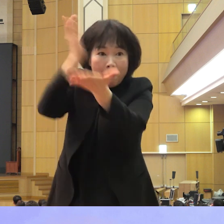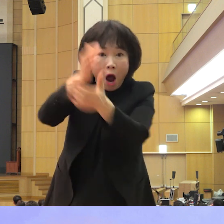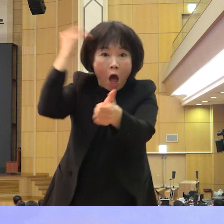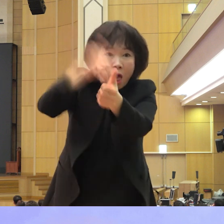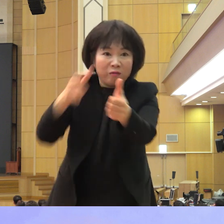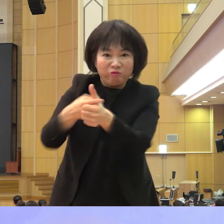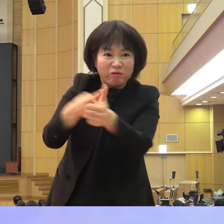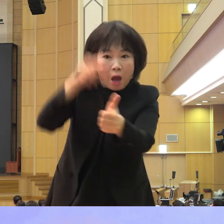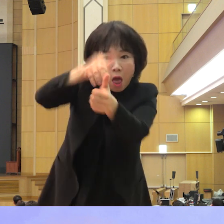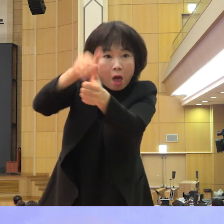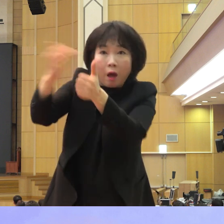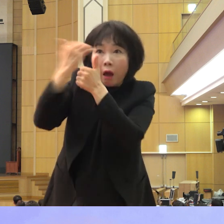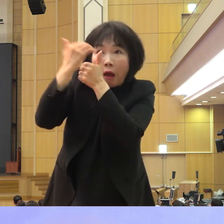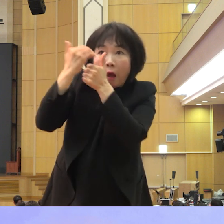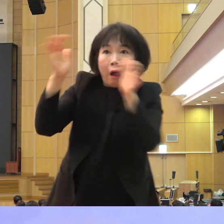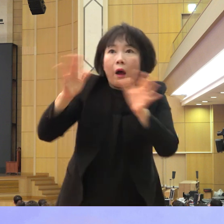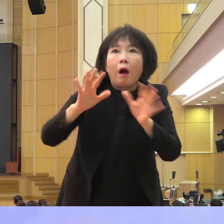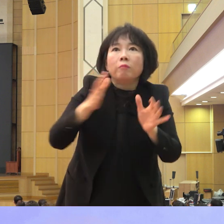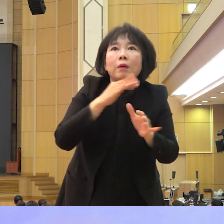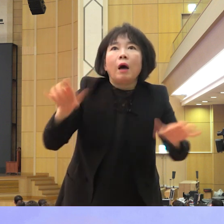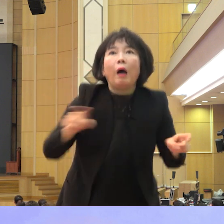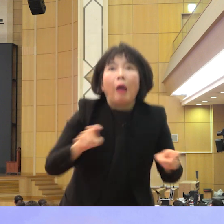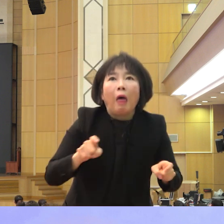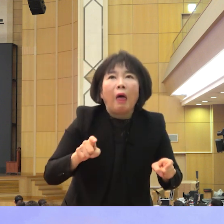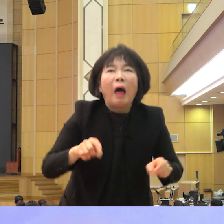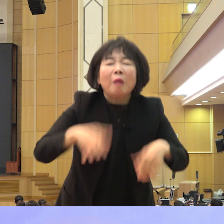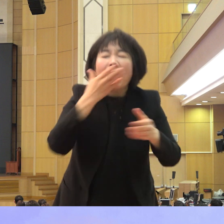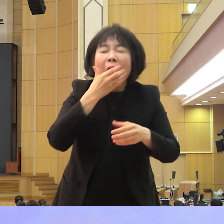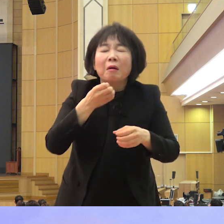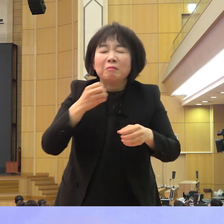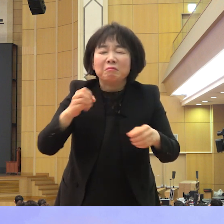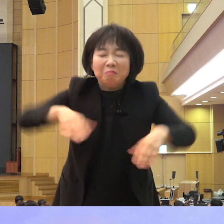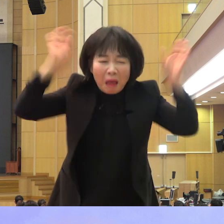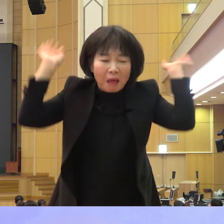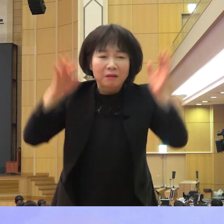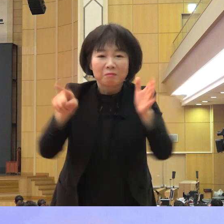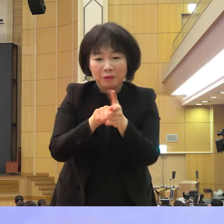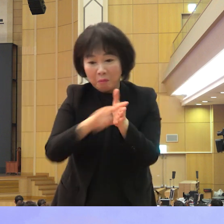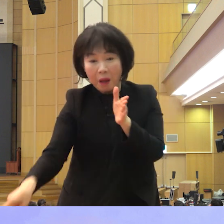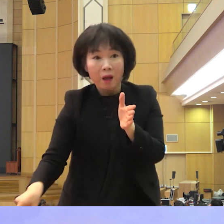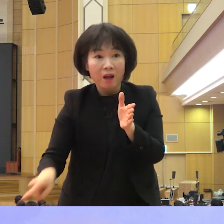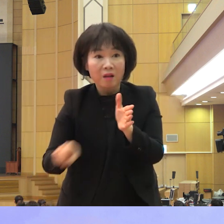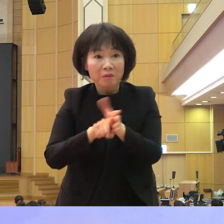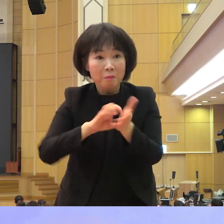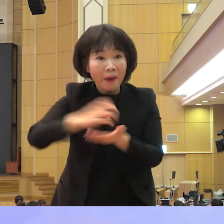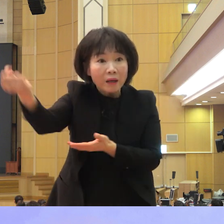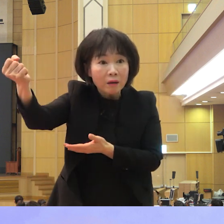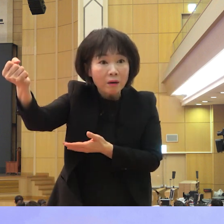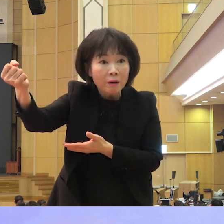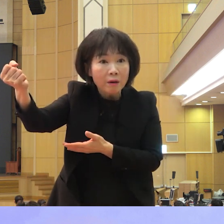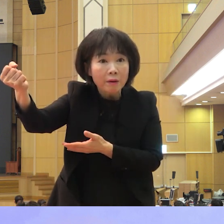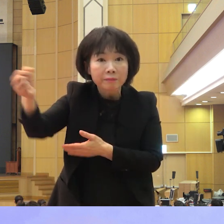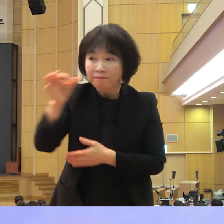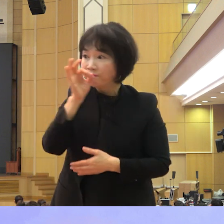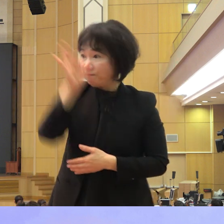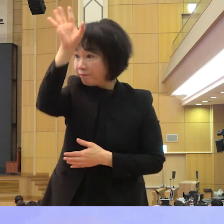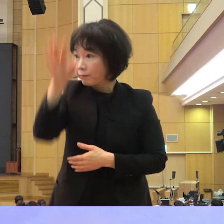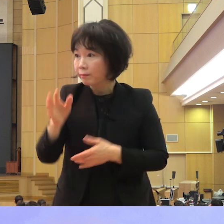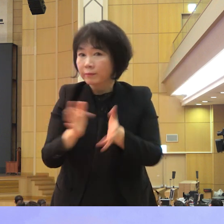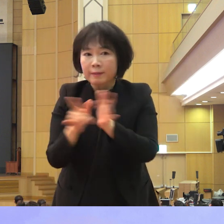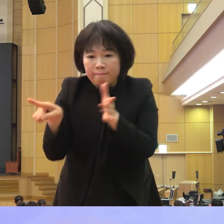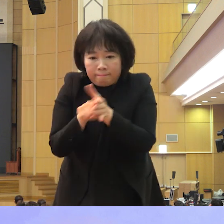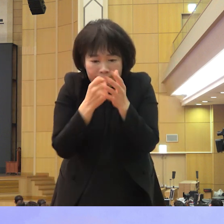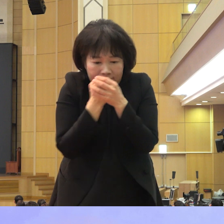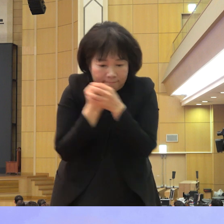하고 별하별 환난, 큰 시험과 어려움이 다가온다 하더라도 우리는 끝까지